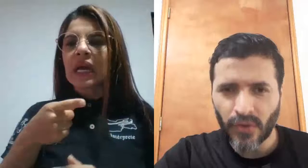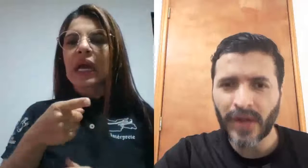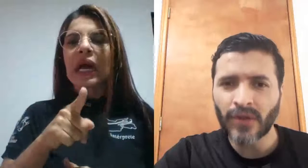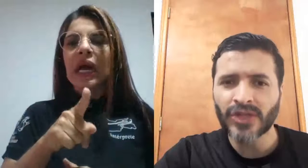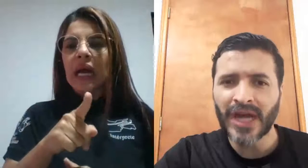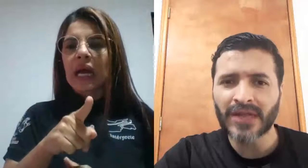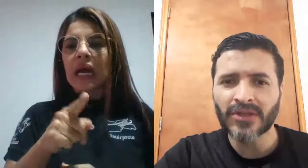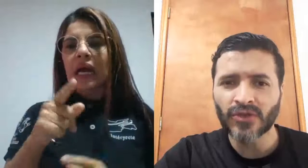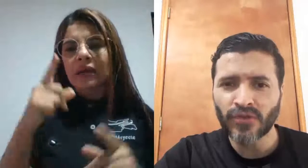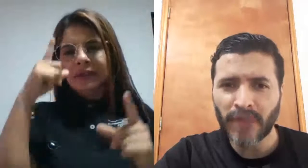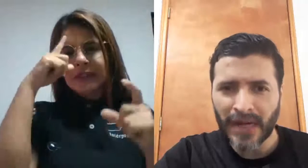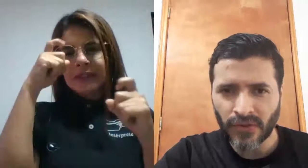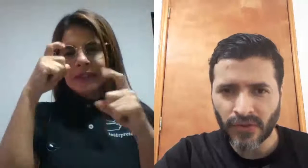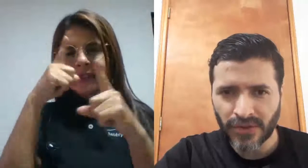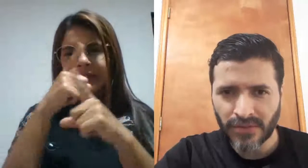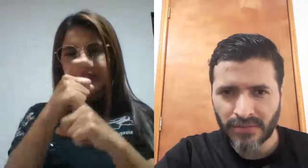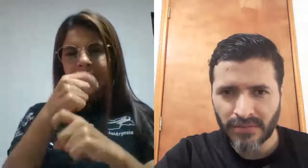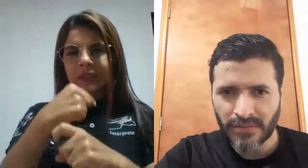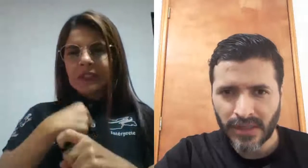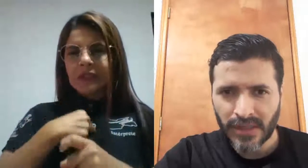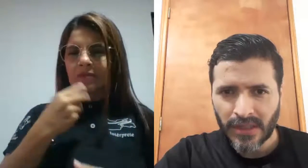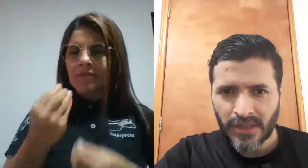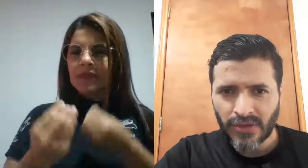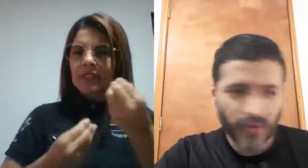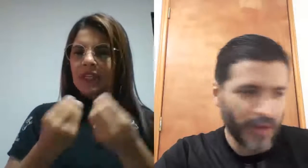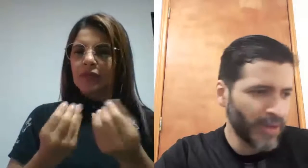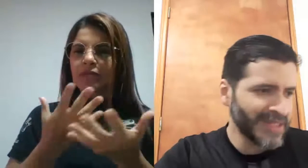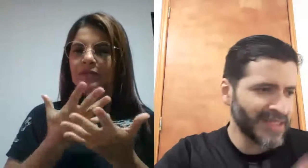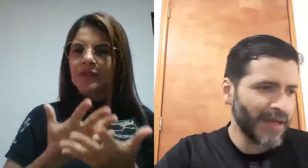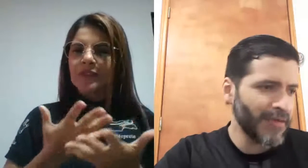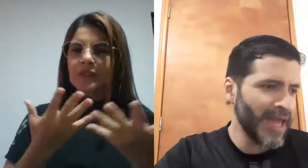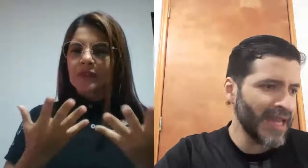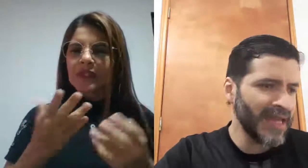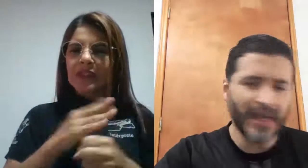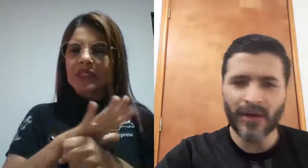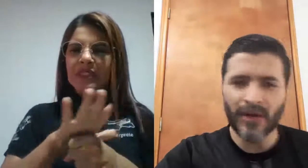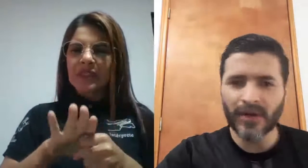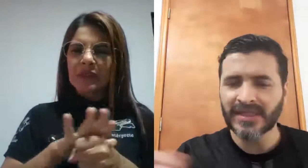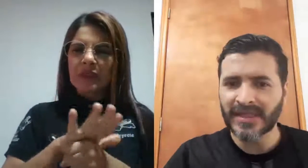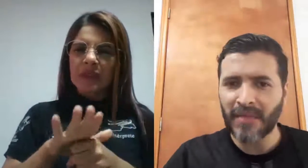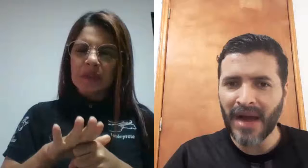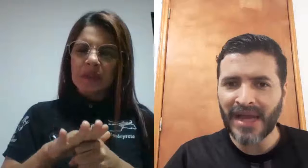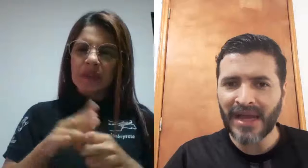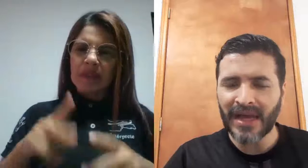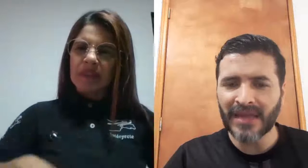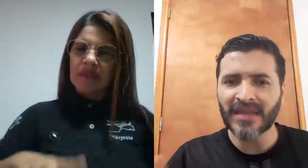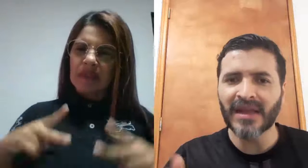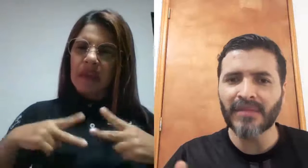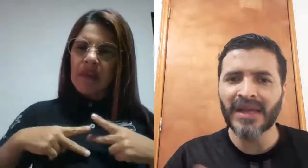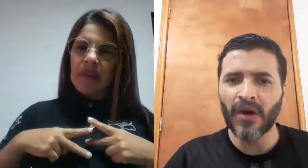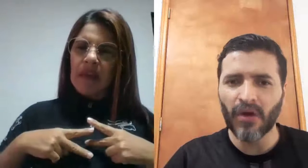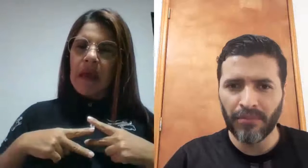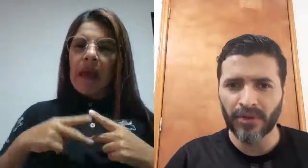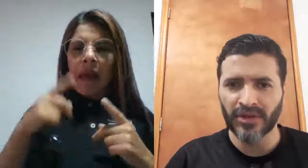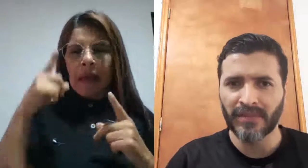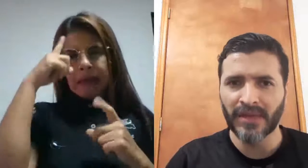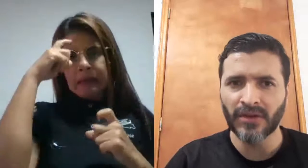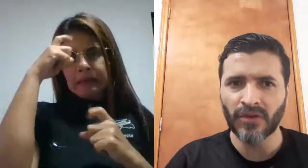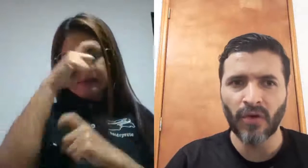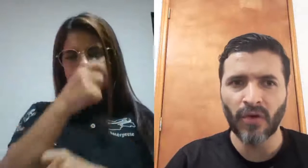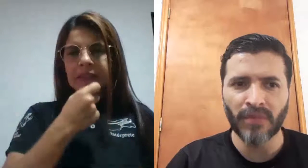hago sobre los actos humanos, sobre lo que está bien y lo que está mal en